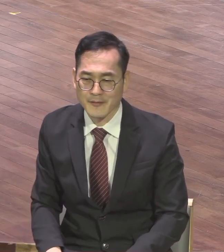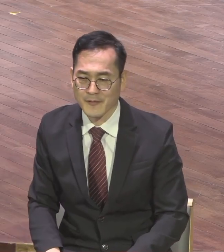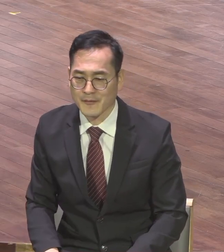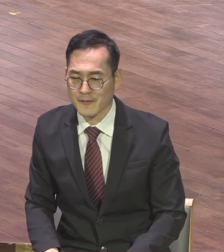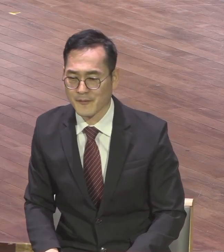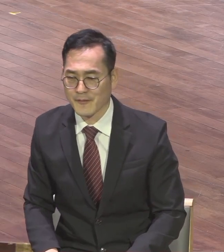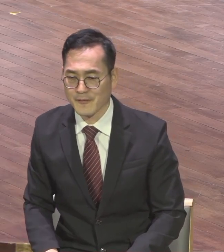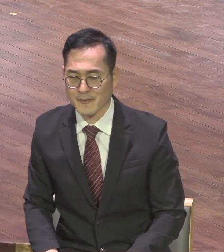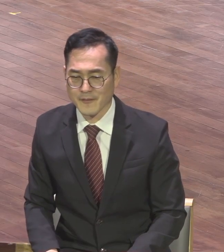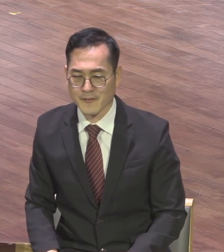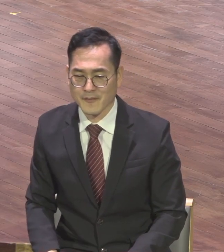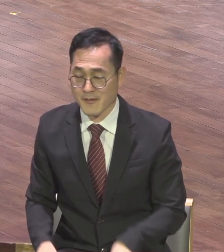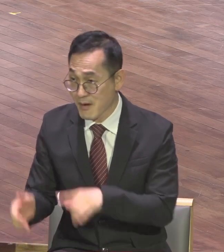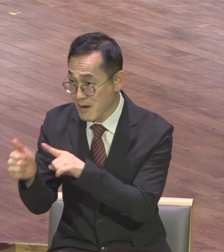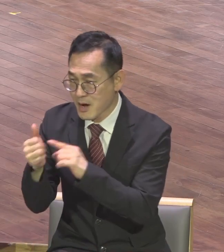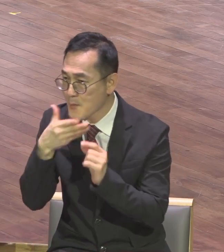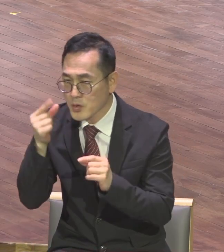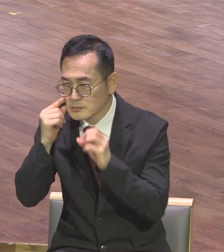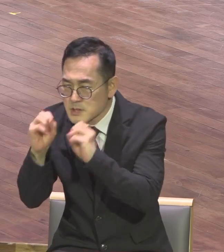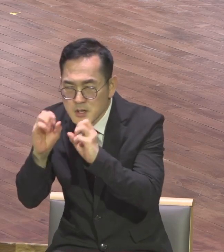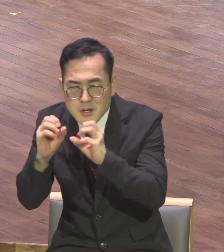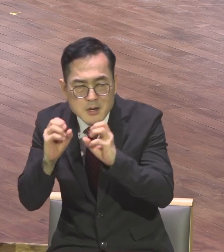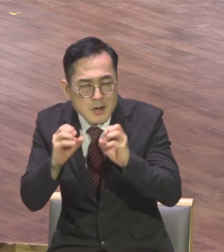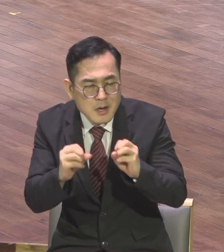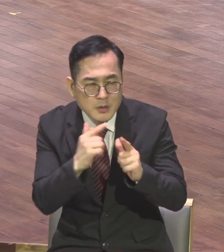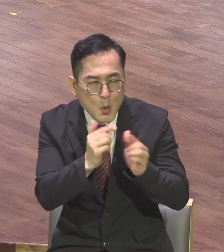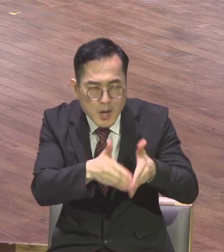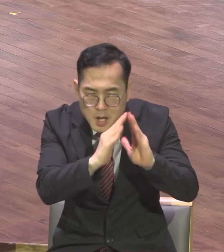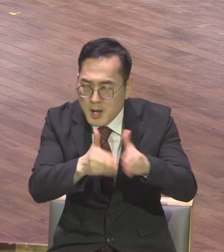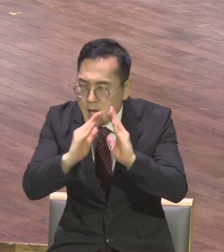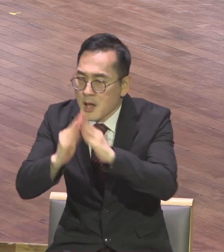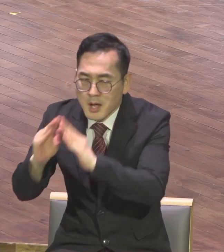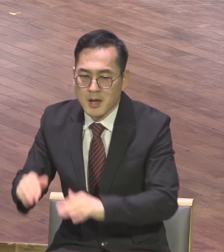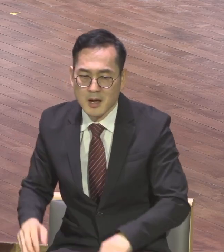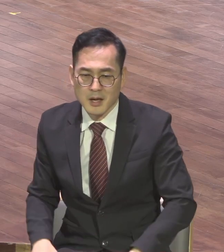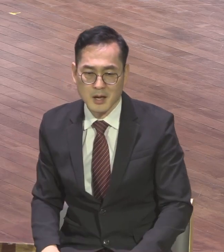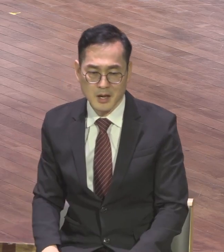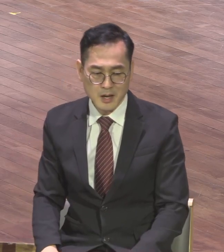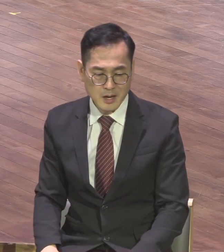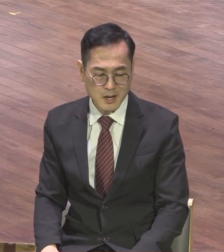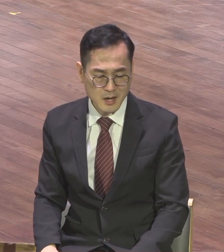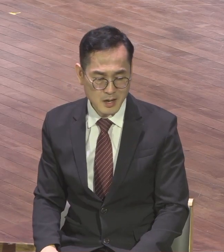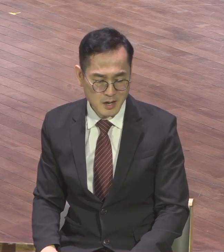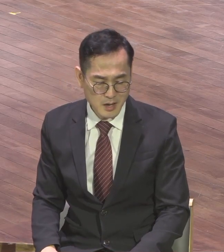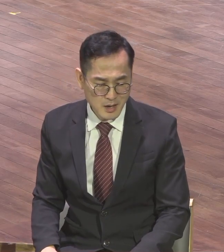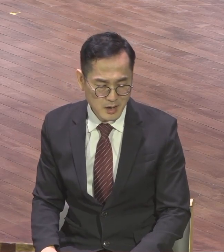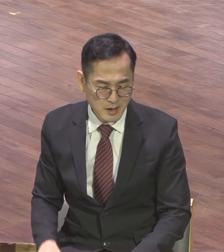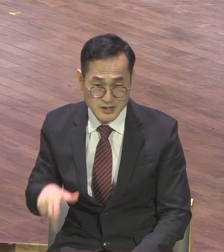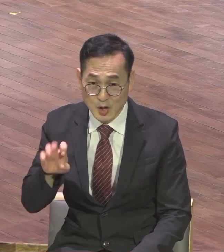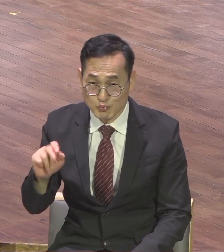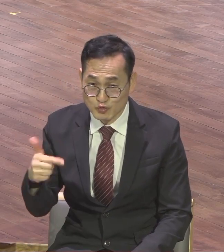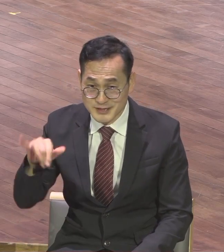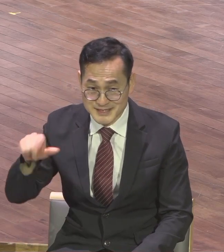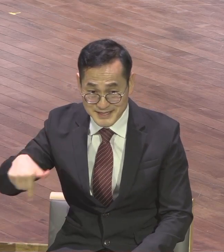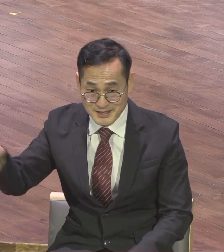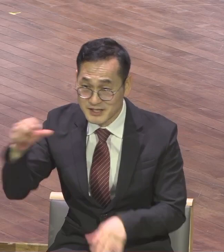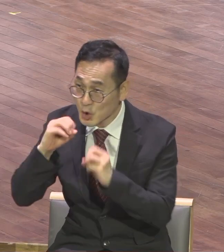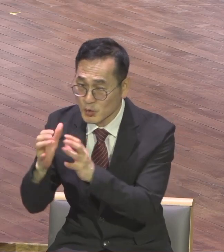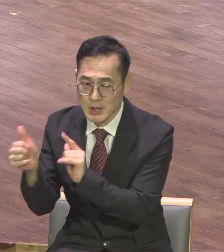얼마나 사역을 정신없이 하고 또 앉아 있어요. 정무지 선교사 많이 위로해 주세요.